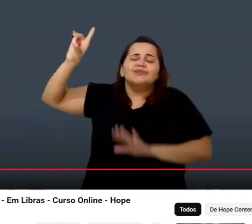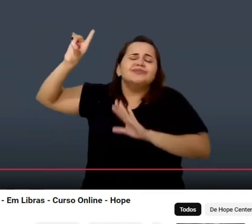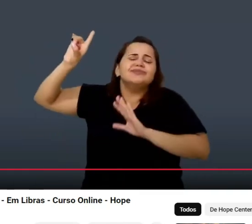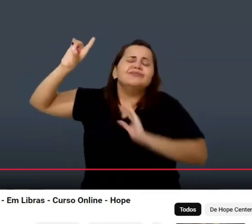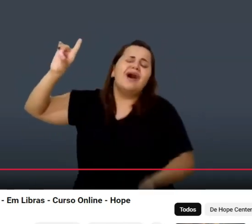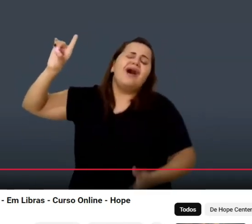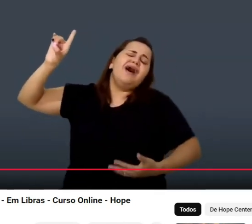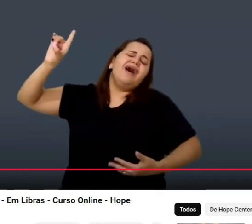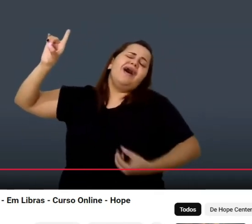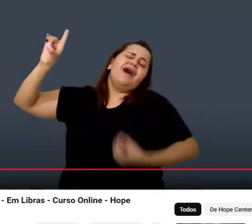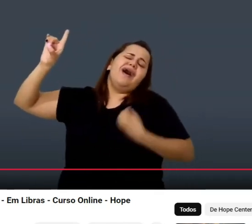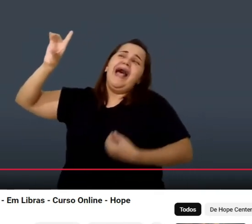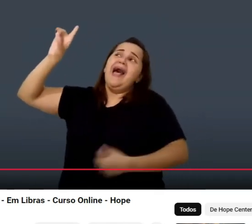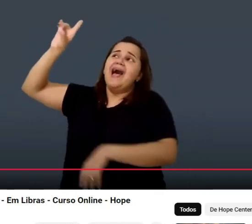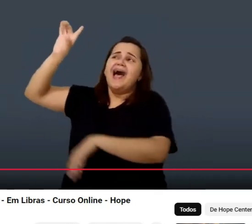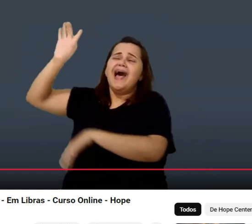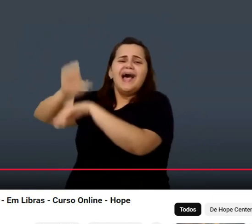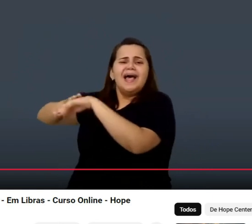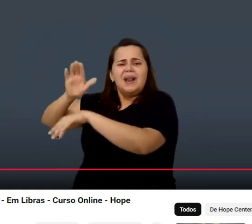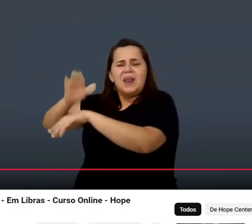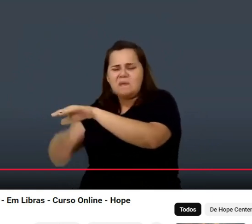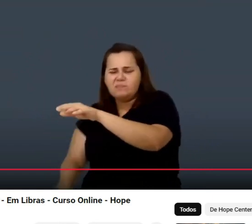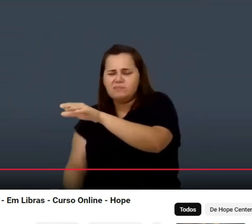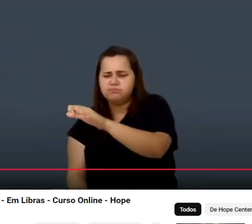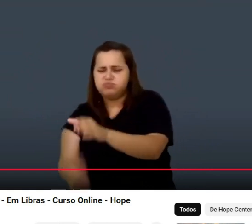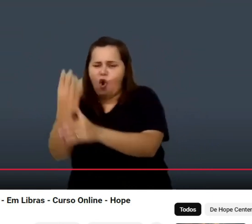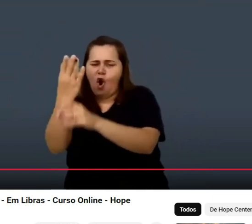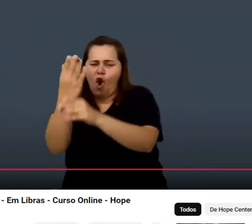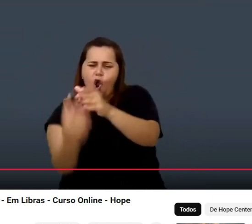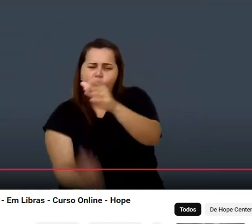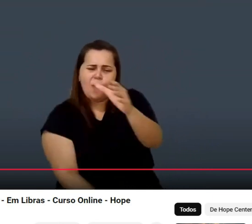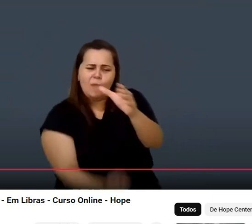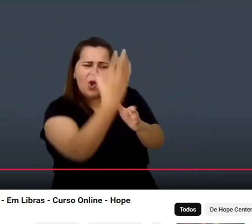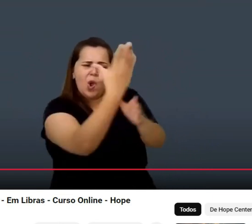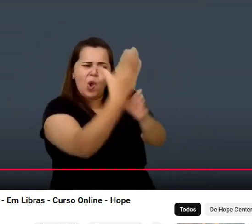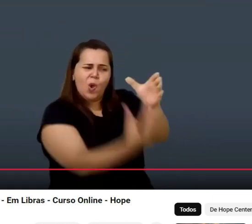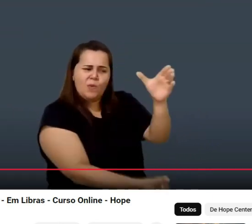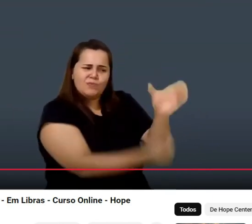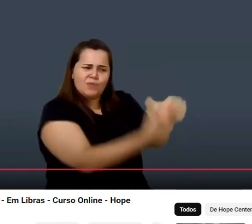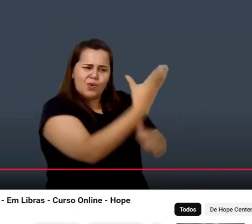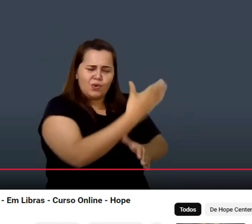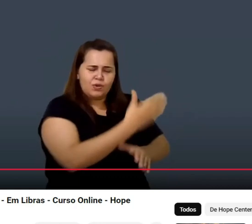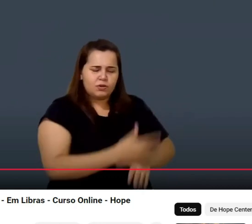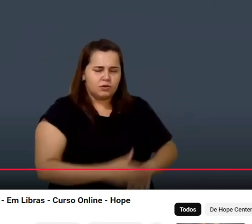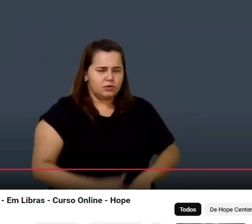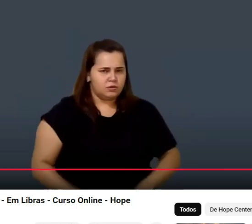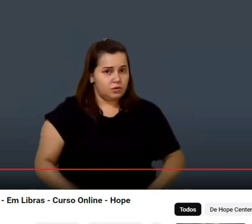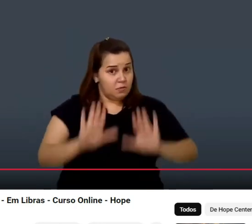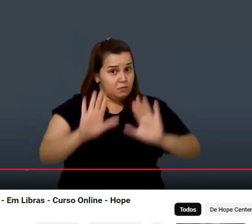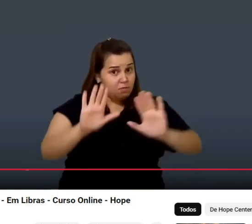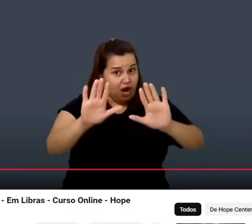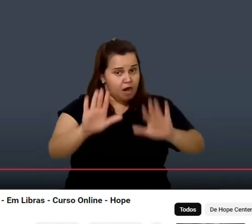é verdadeira, e que Deus é maravilhoso, e Deus existe para sempre, e criou todas